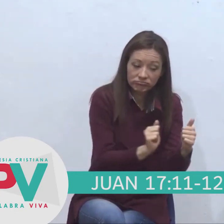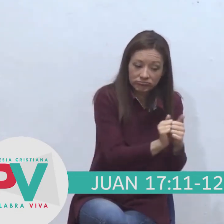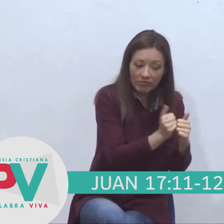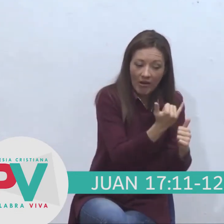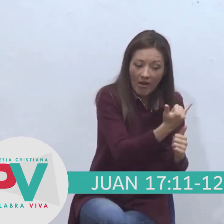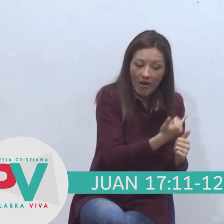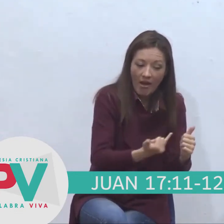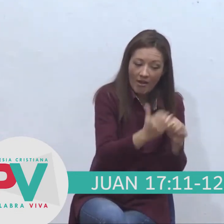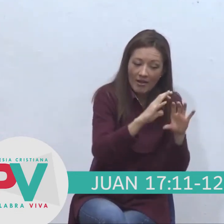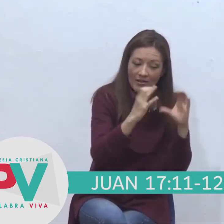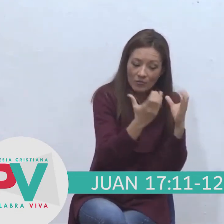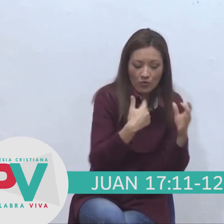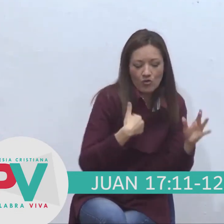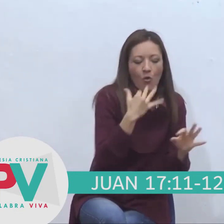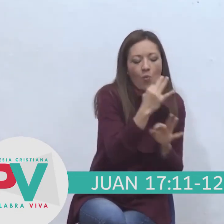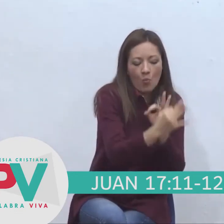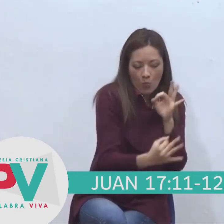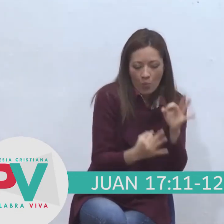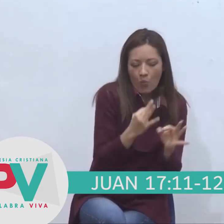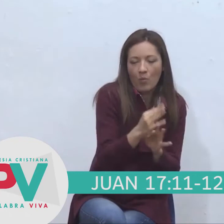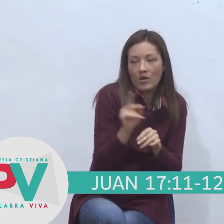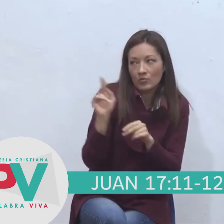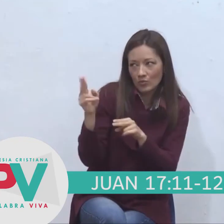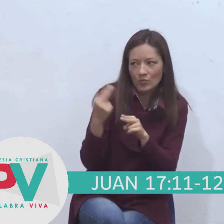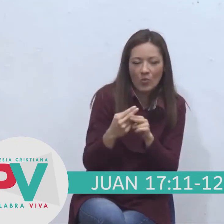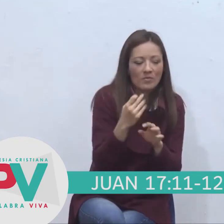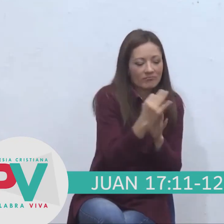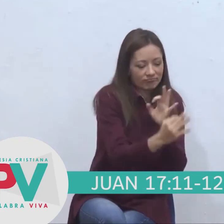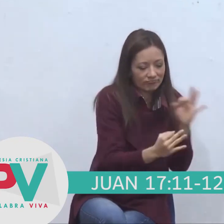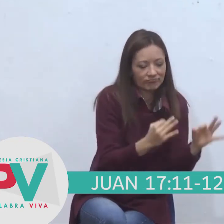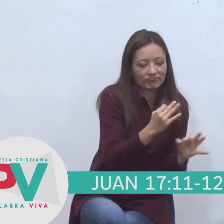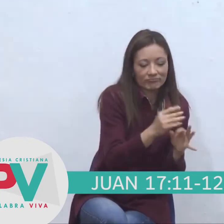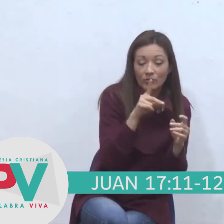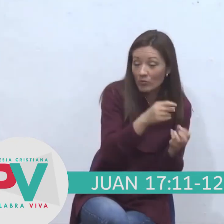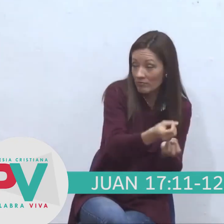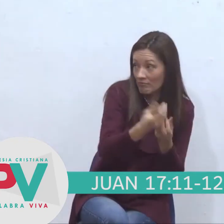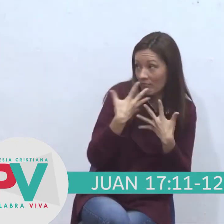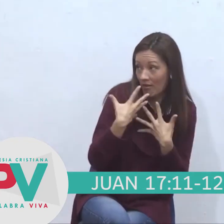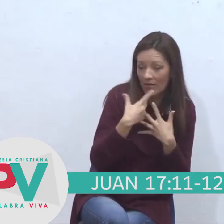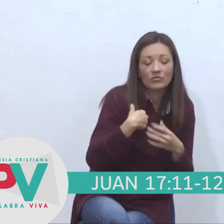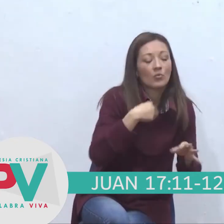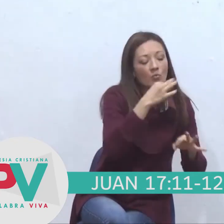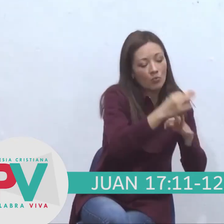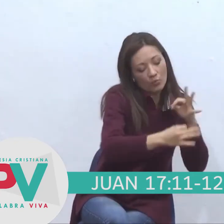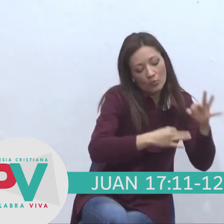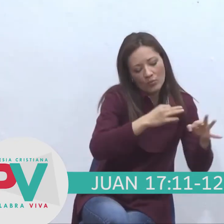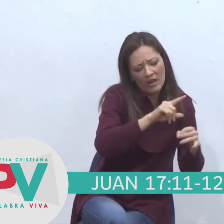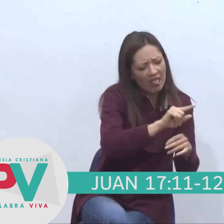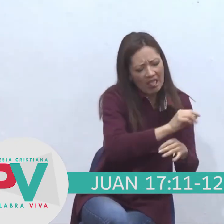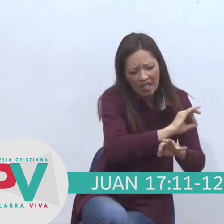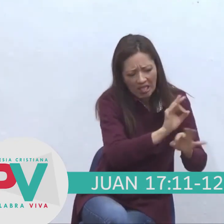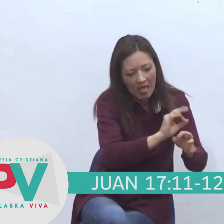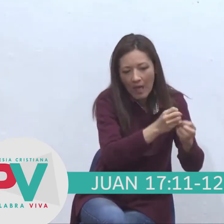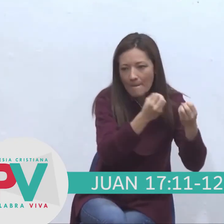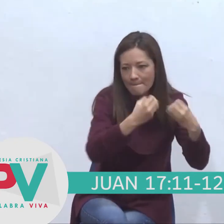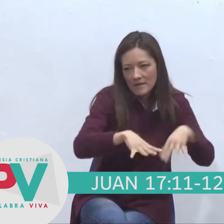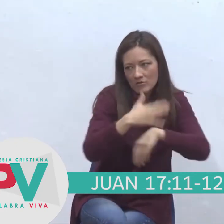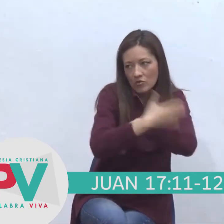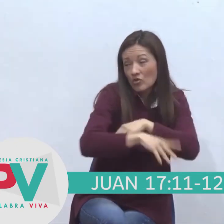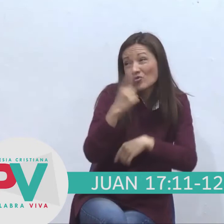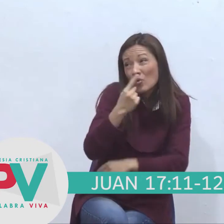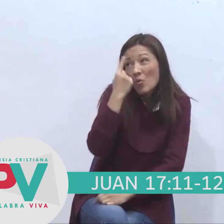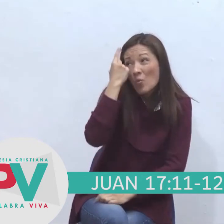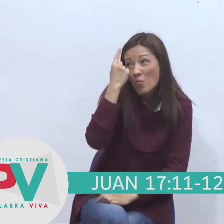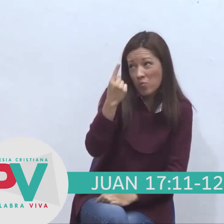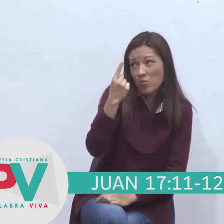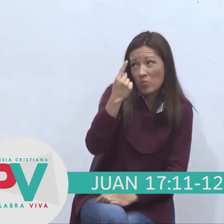yo los guardaba en tu nombre. A los que me diste, yo los guardé. Y ninguno de ellos se perdió, sino